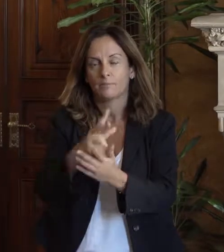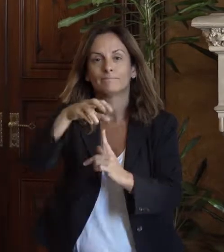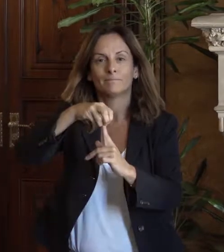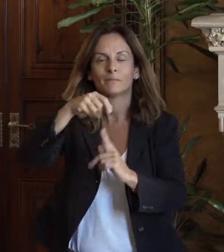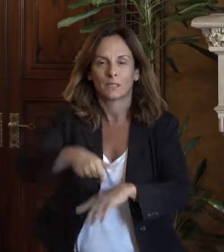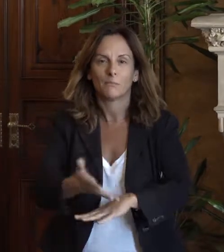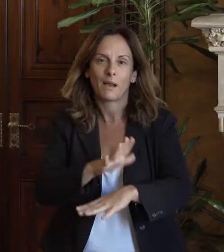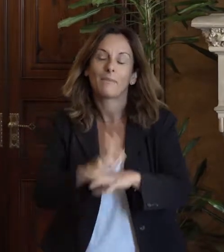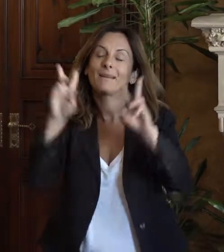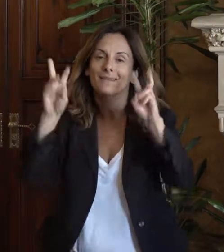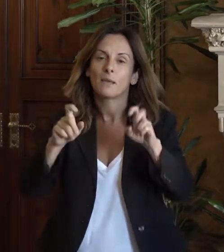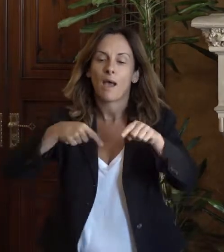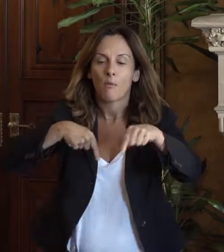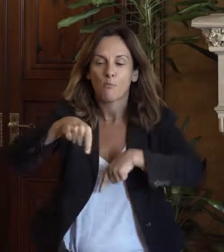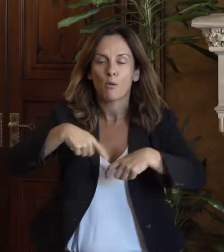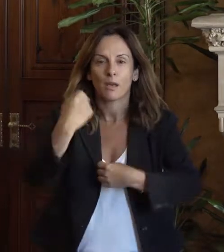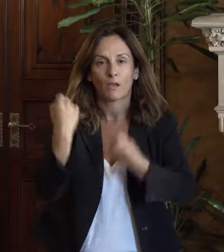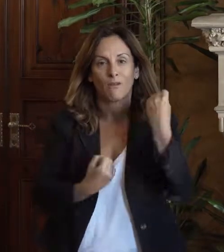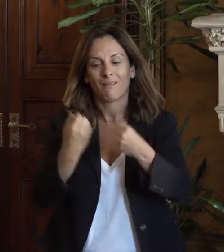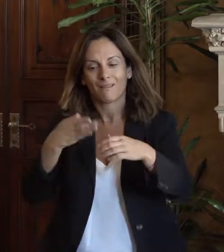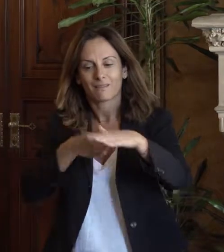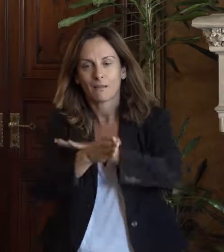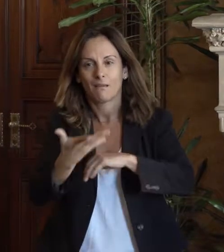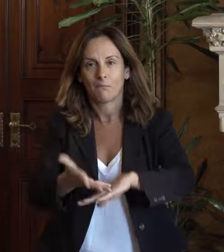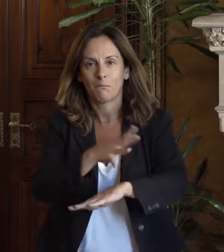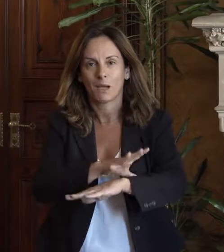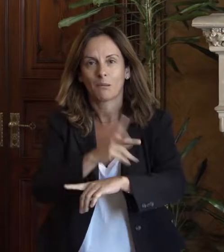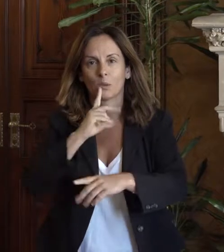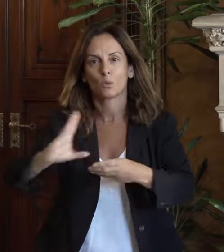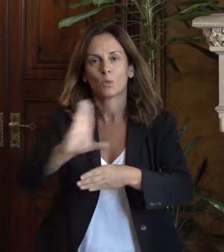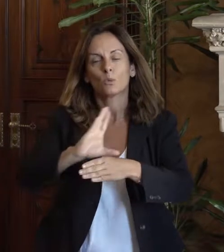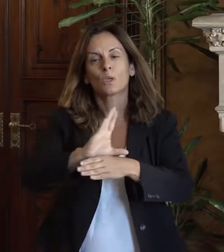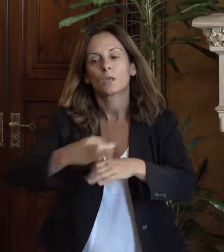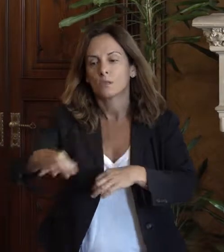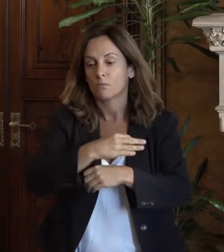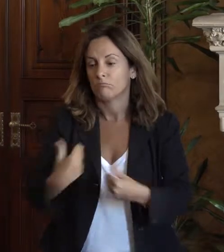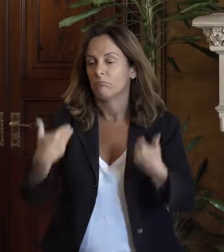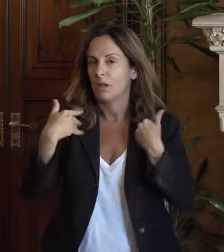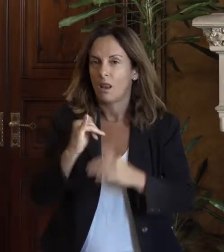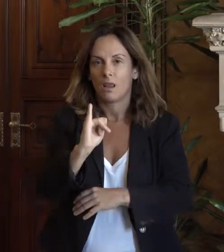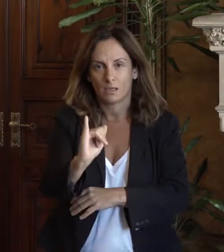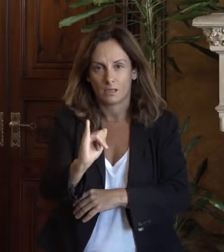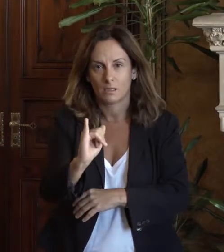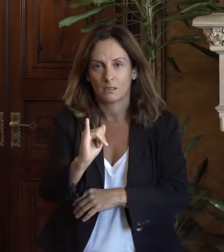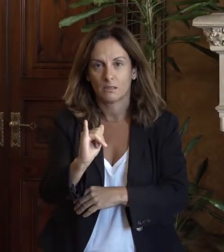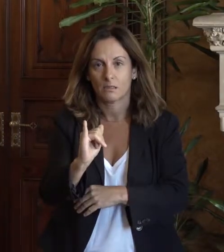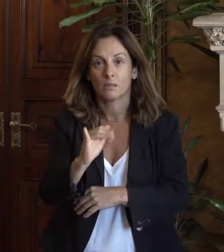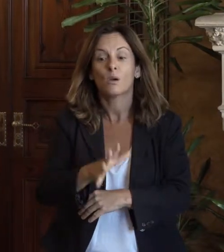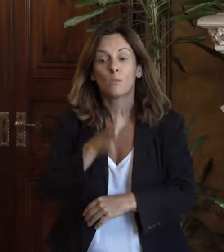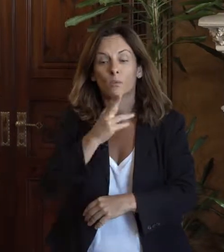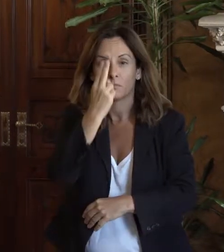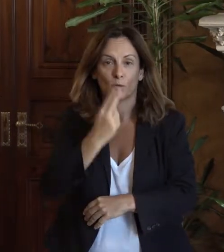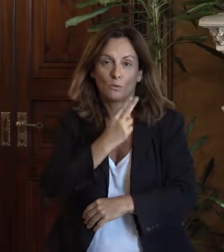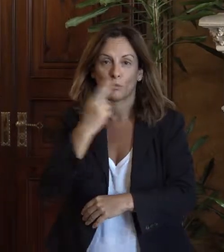tema de mobilitat, el tema de mobilitat, accessos a Palma, a on el conseller Insula té competències i per tant se compromet